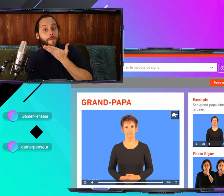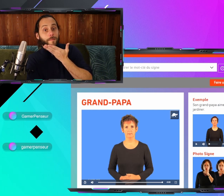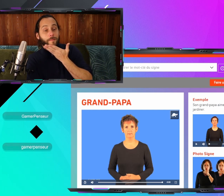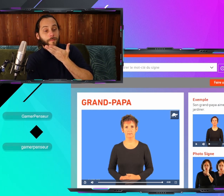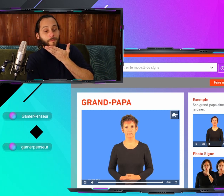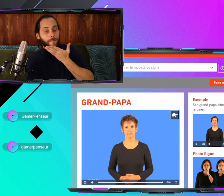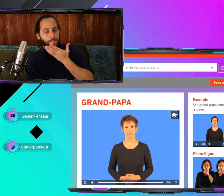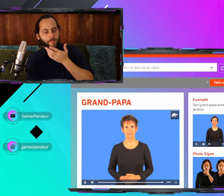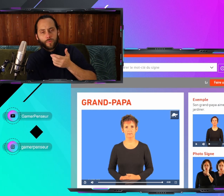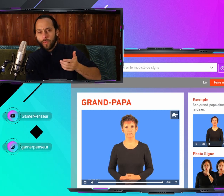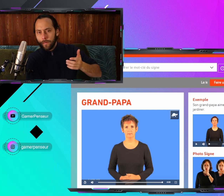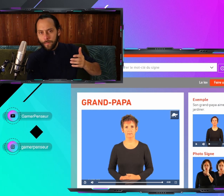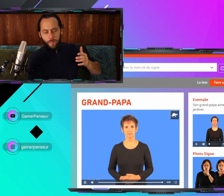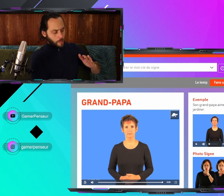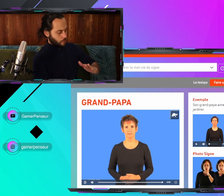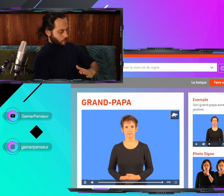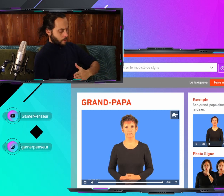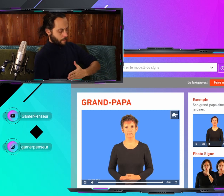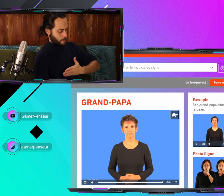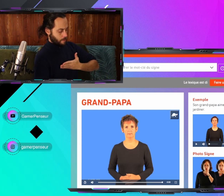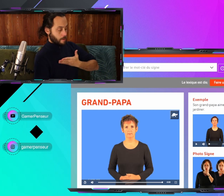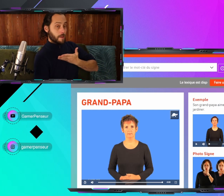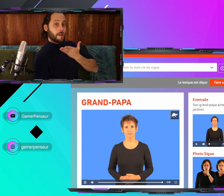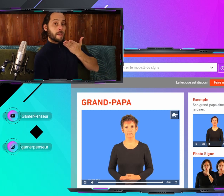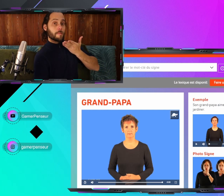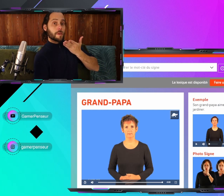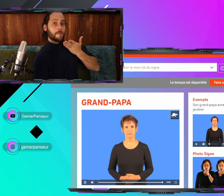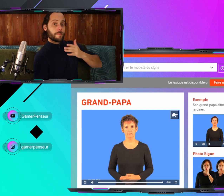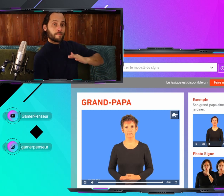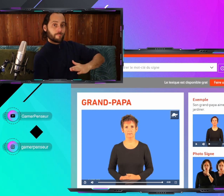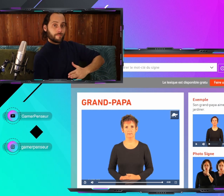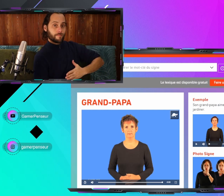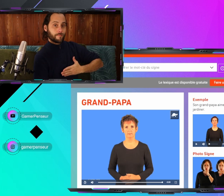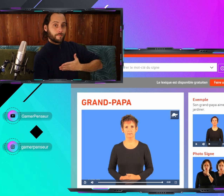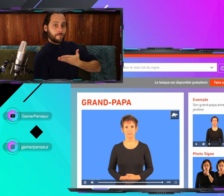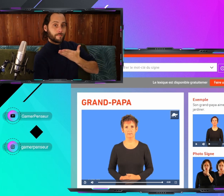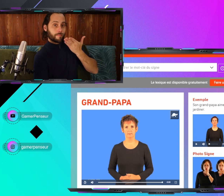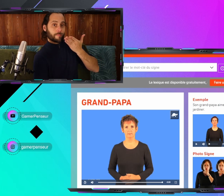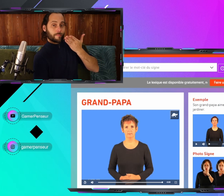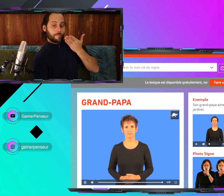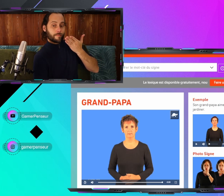aime... On l'avait vu celui-là, je crois. Hein. Aimer.